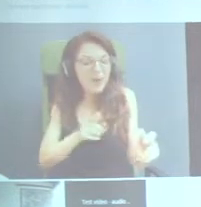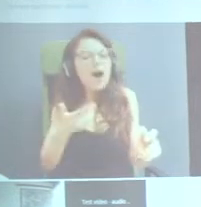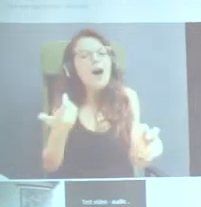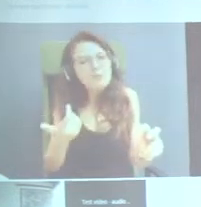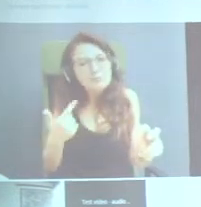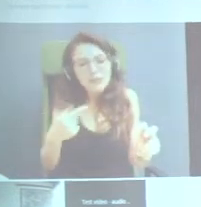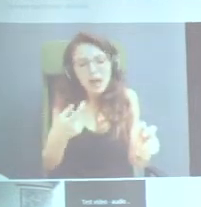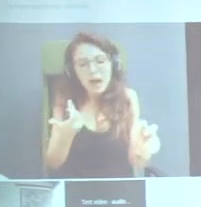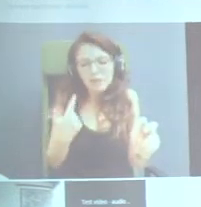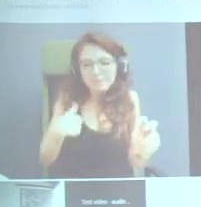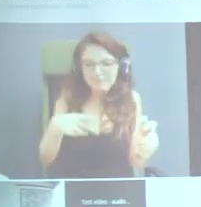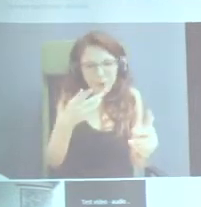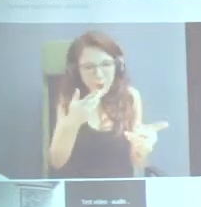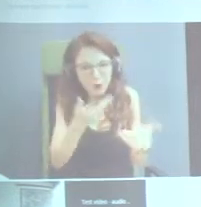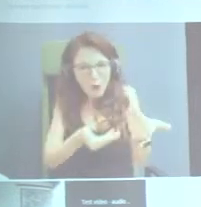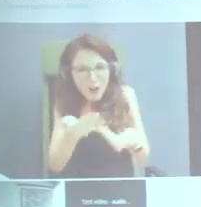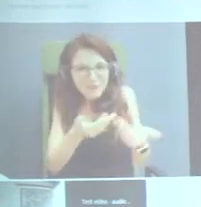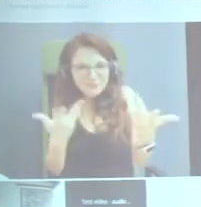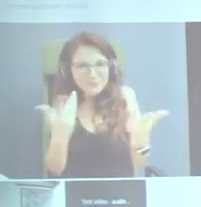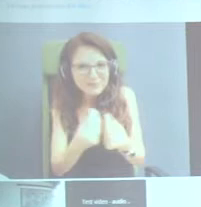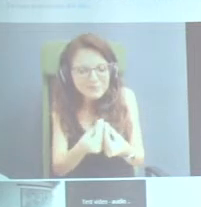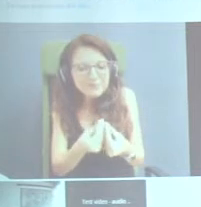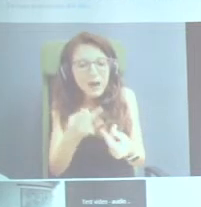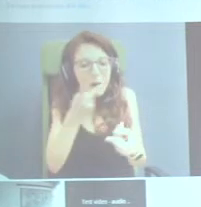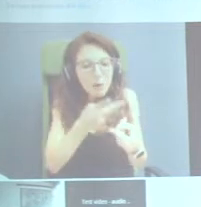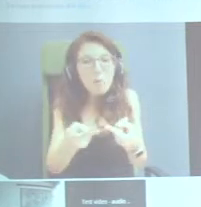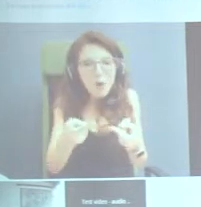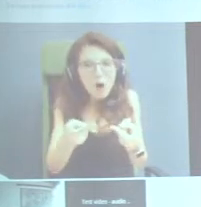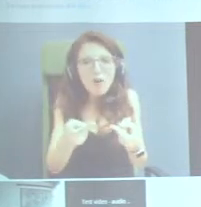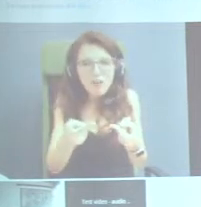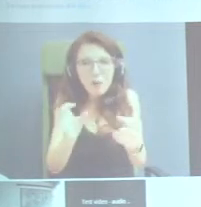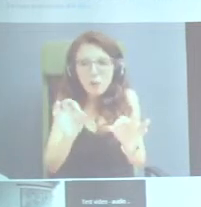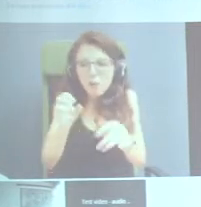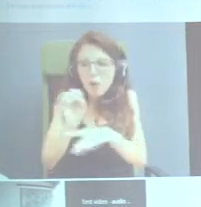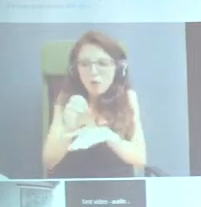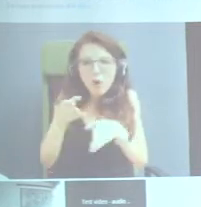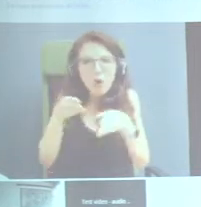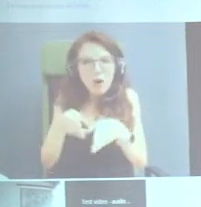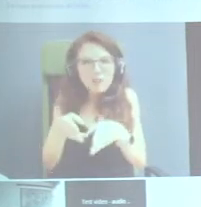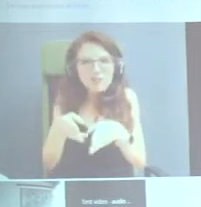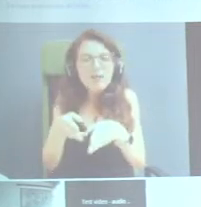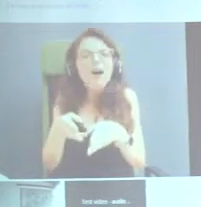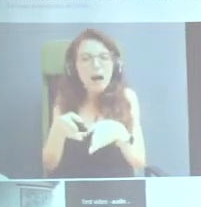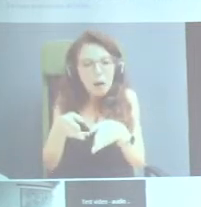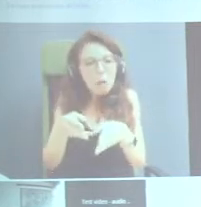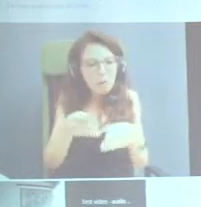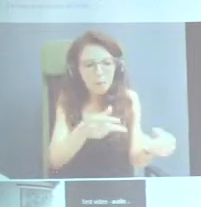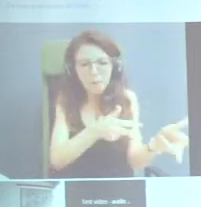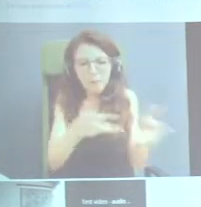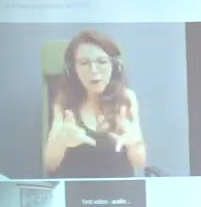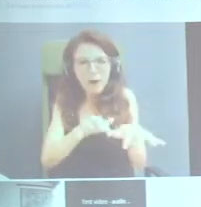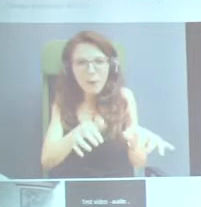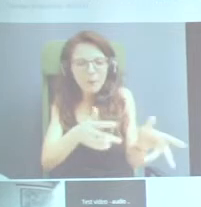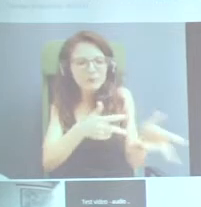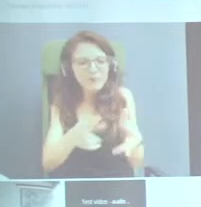progetto, sono riuscita a fare molte prove. Alcune sono andate così così, ma altrimenti che progetto di